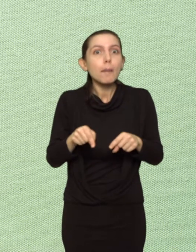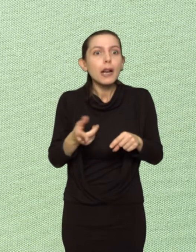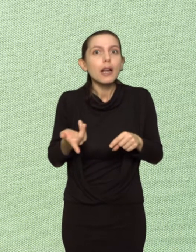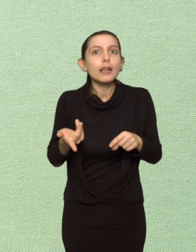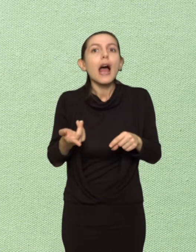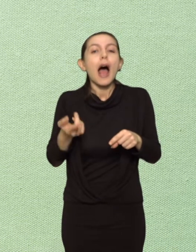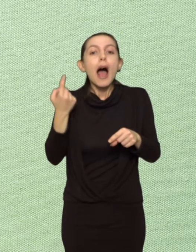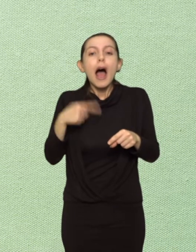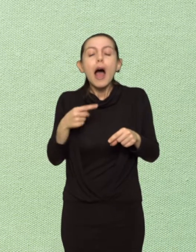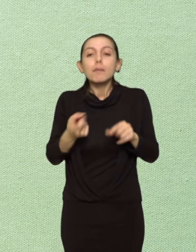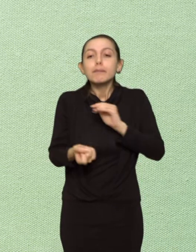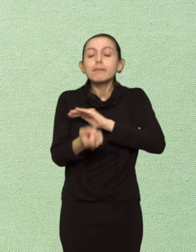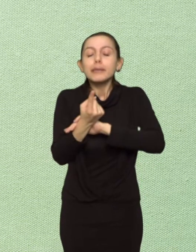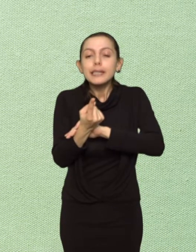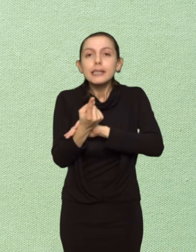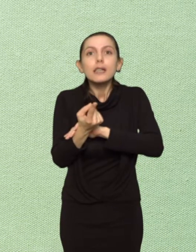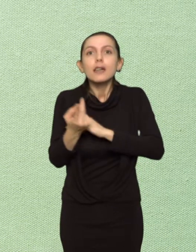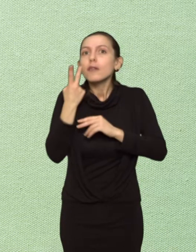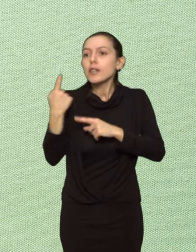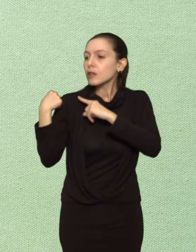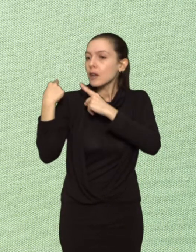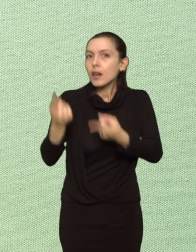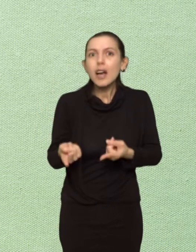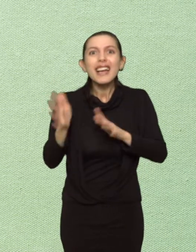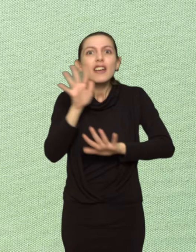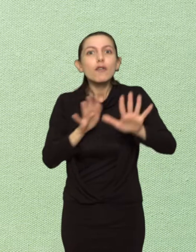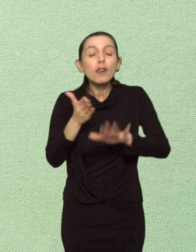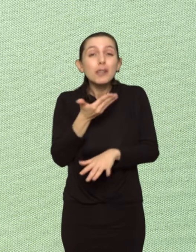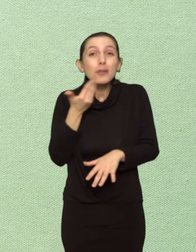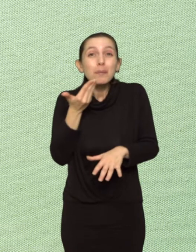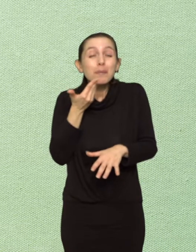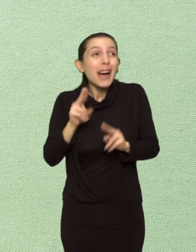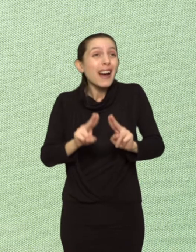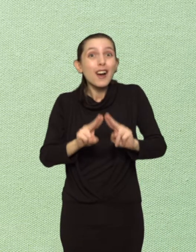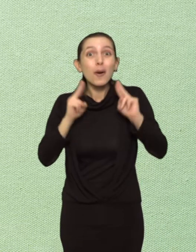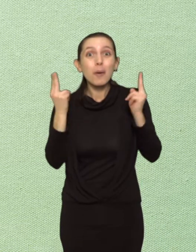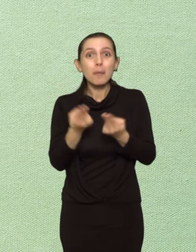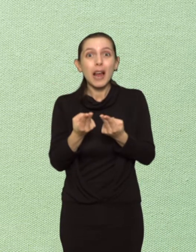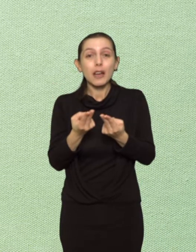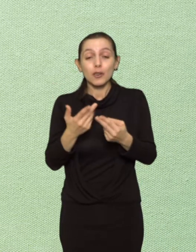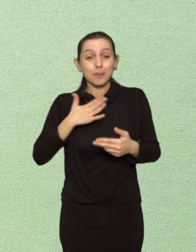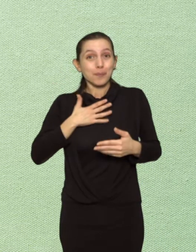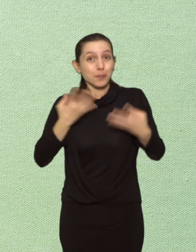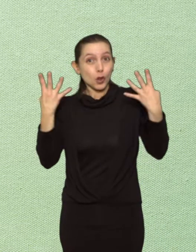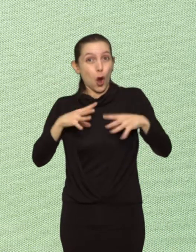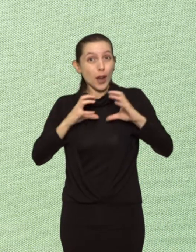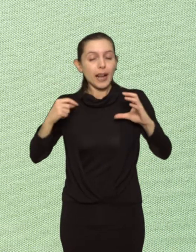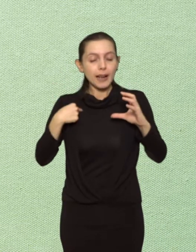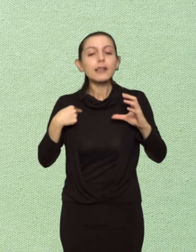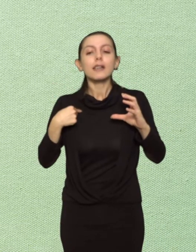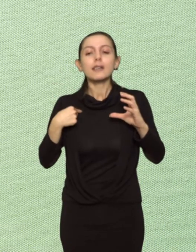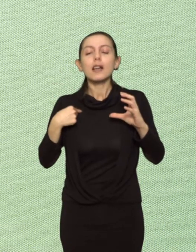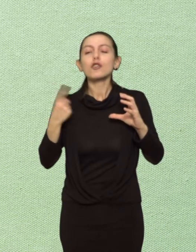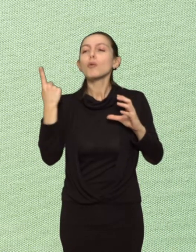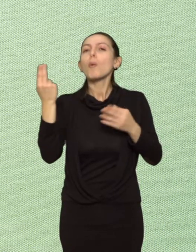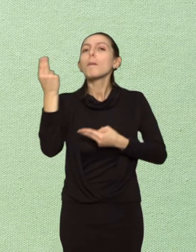è sorta di una mancanza totale di informazione. La mia organizzazione è stata coinvolta